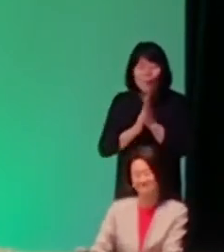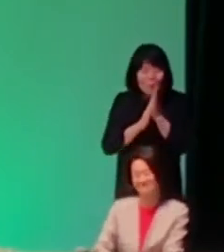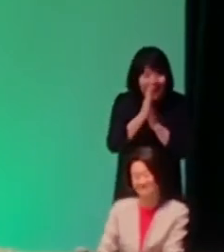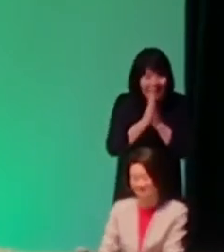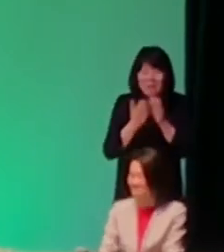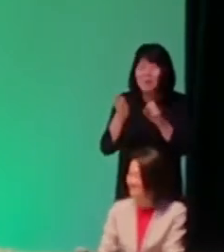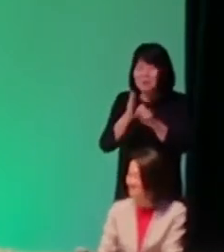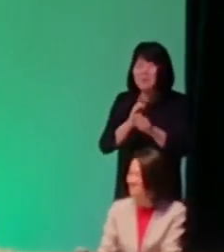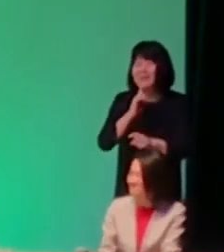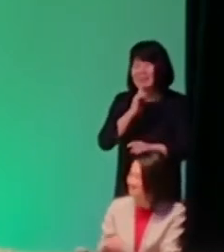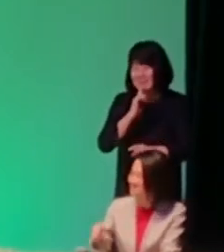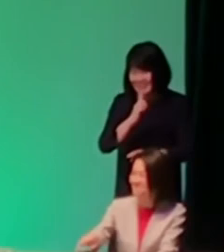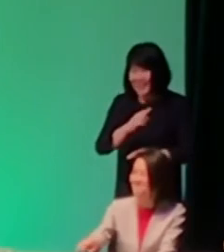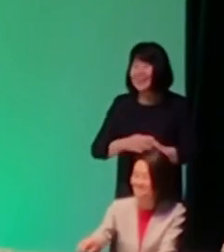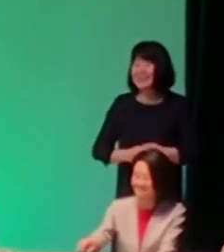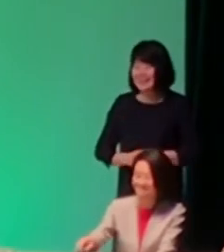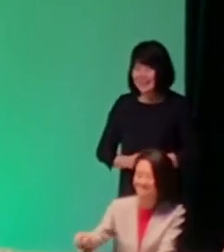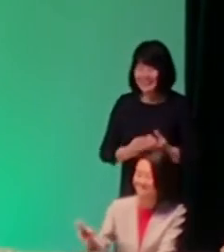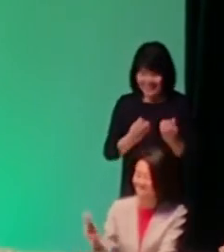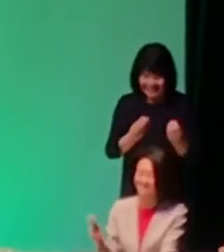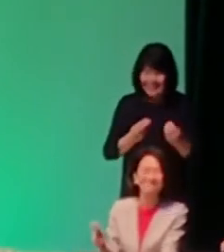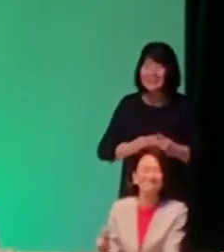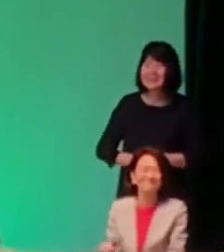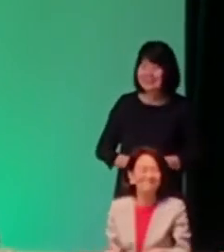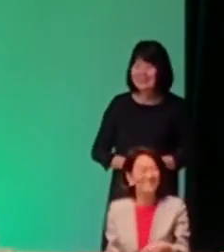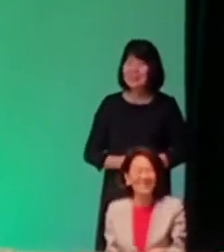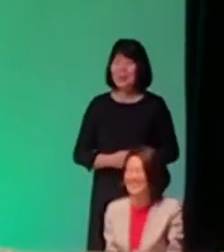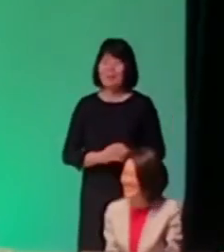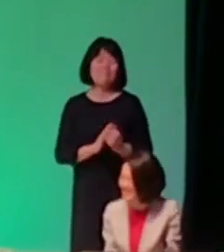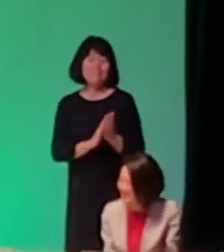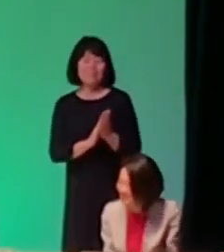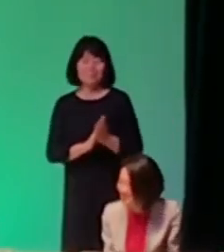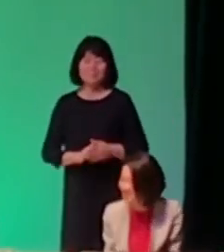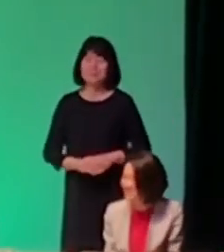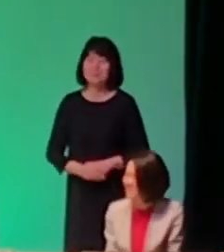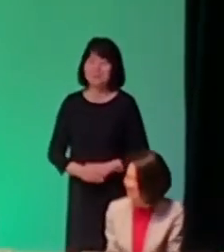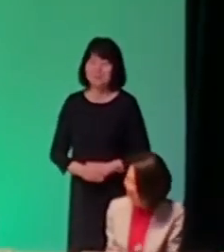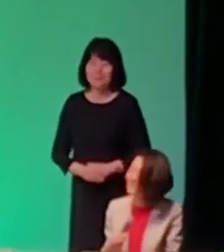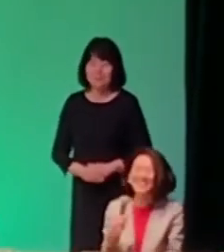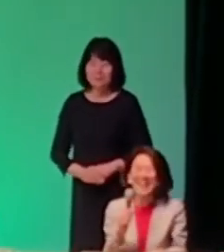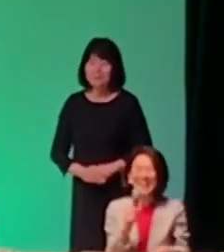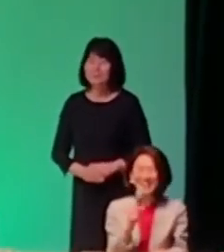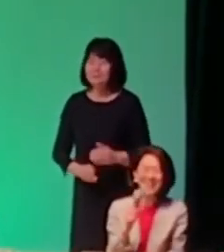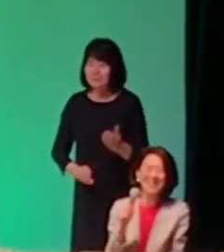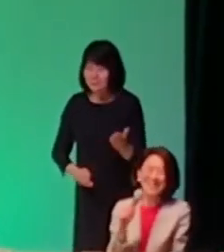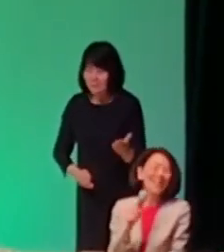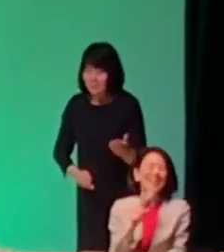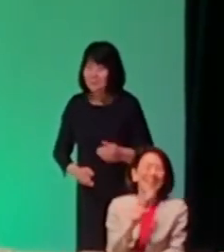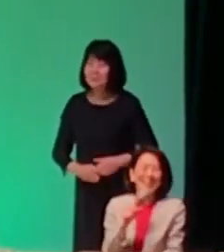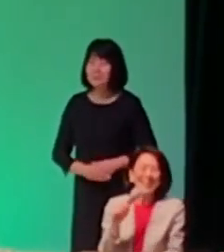いでもあります。 ありがとうございます。